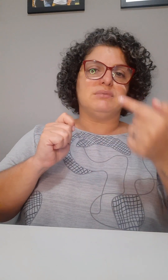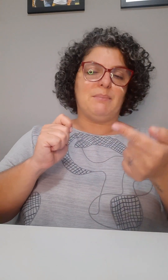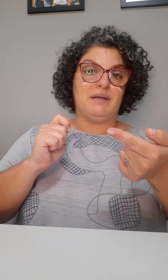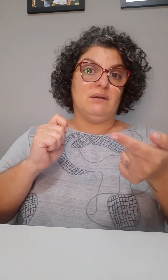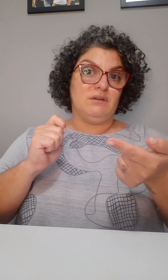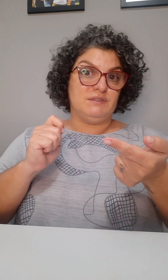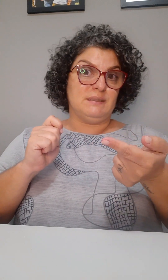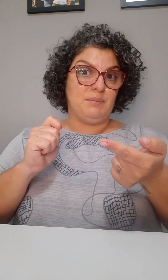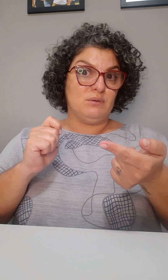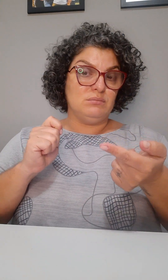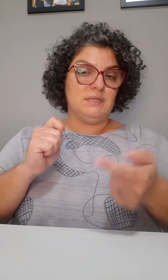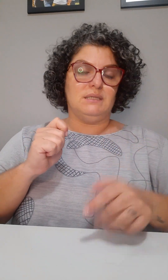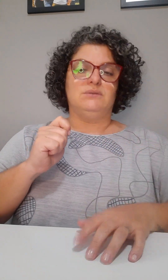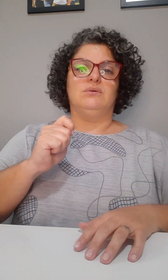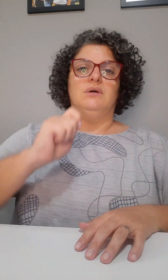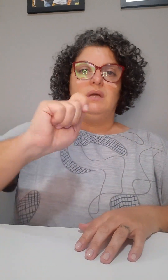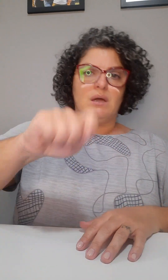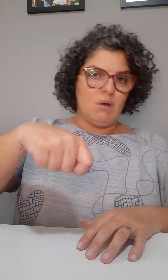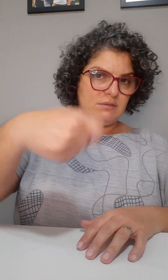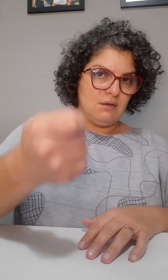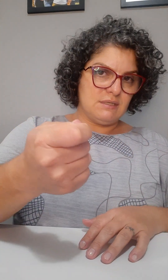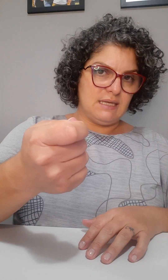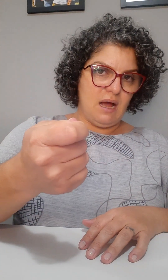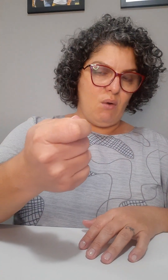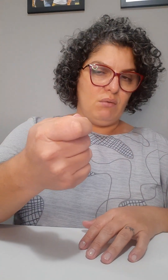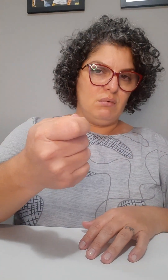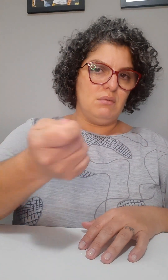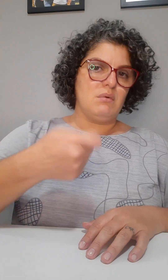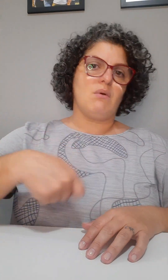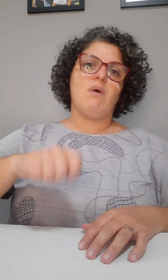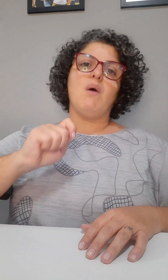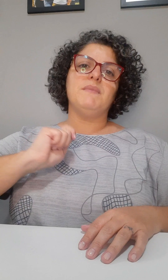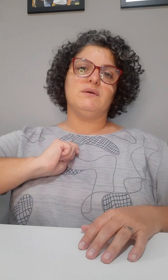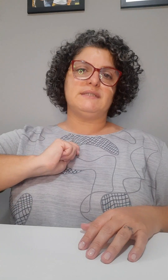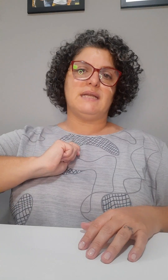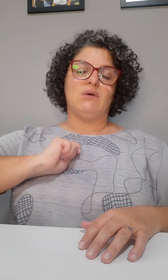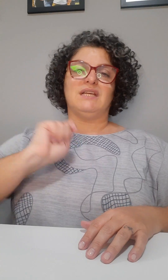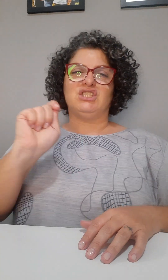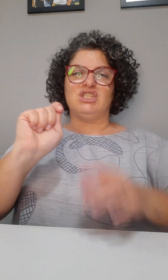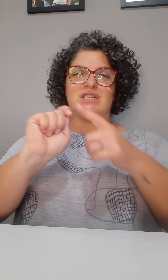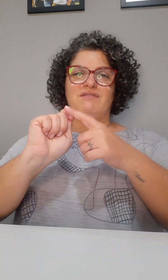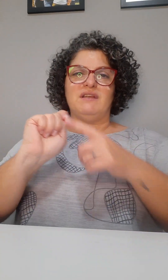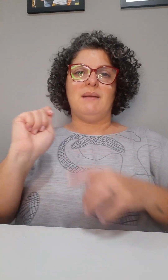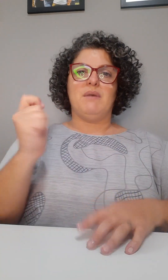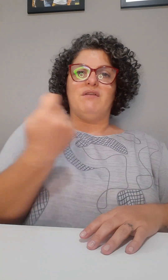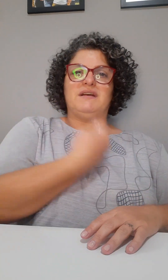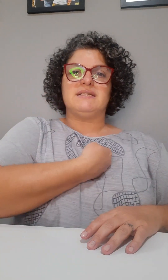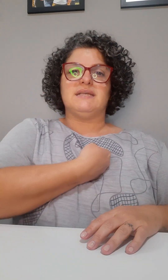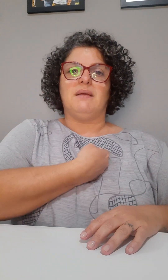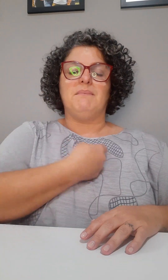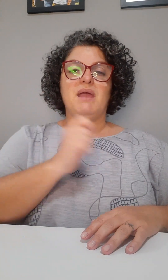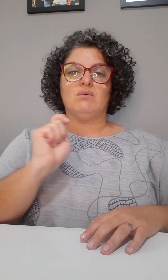para aquilo que você está perguntando. Qual o seu sinal? Qual o meu sinal? Tem gente que vira a mão e faz assim, meu